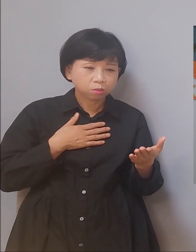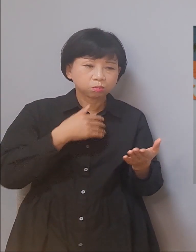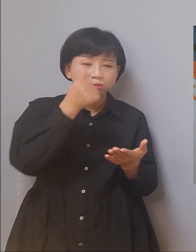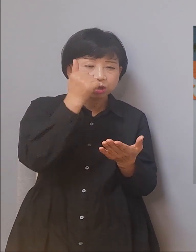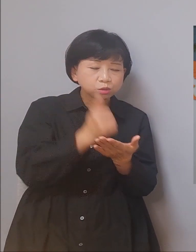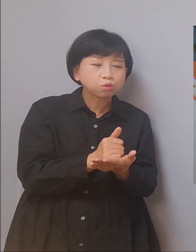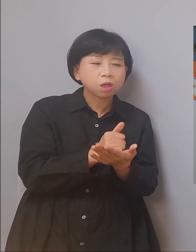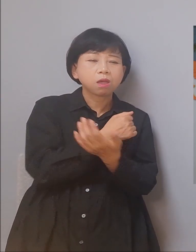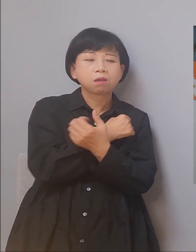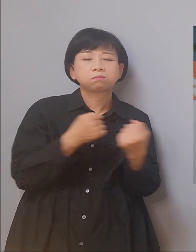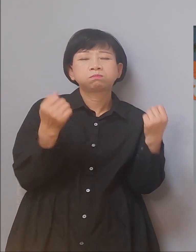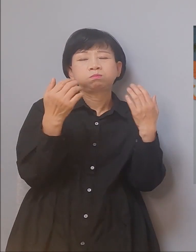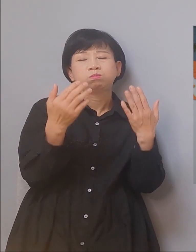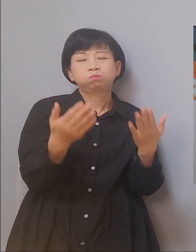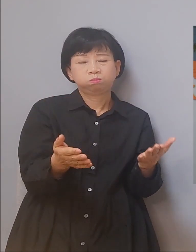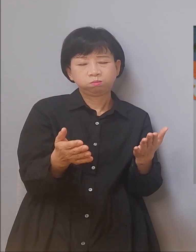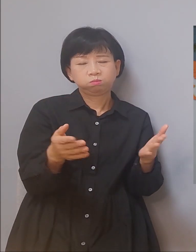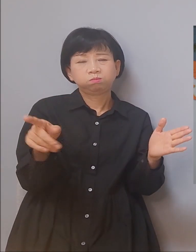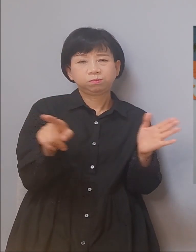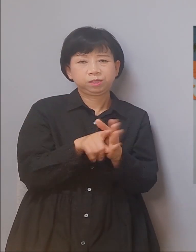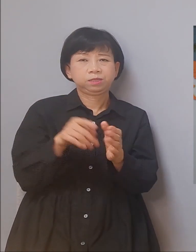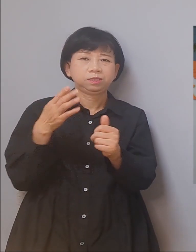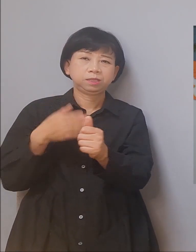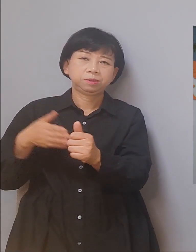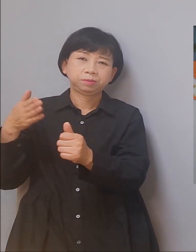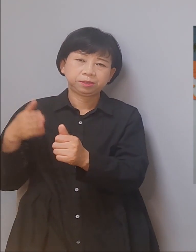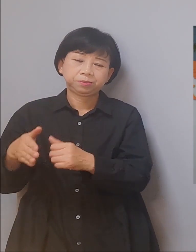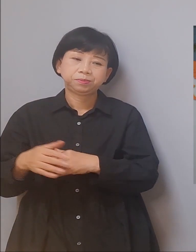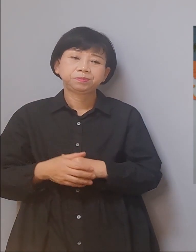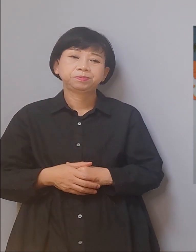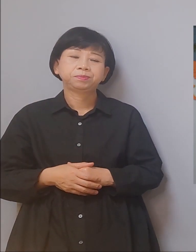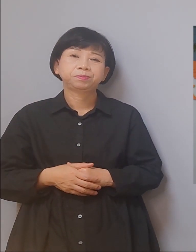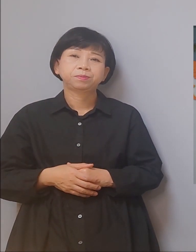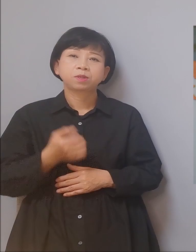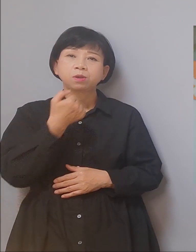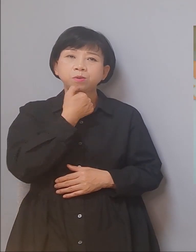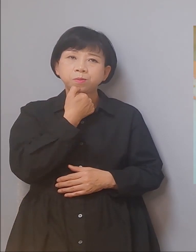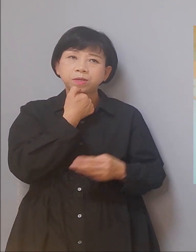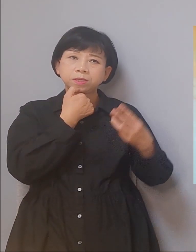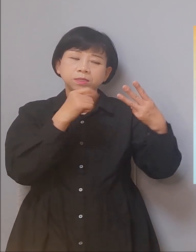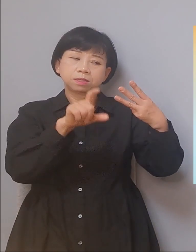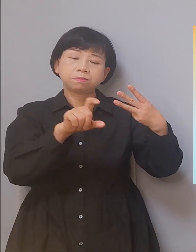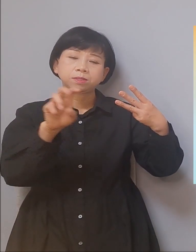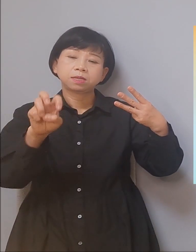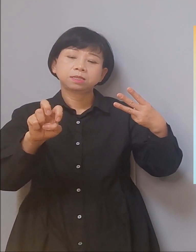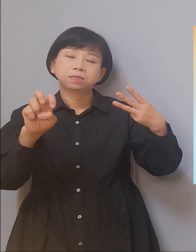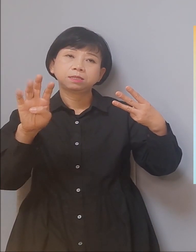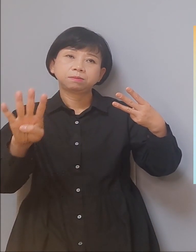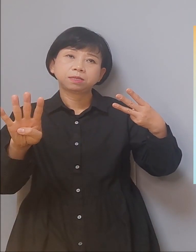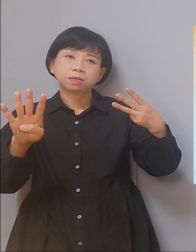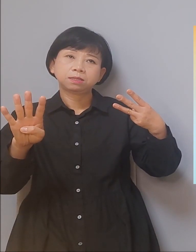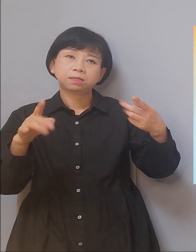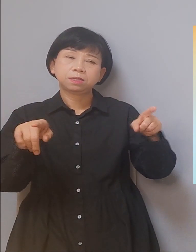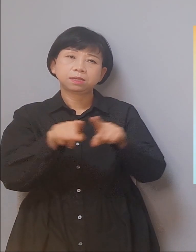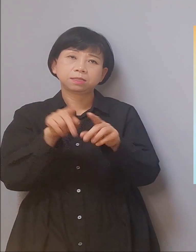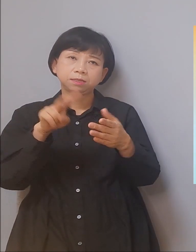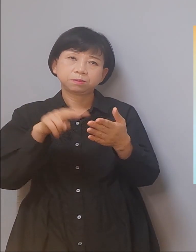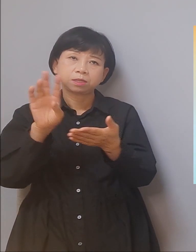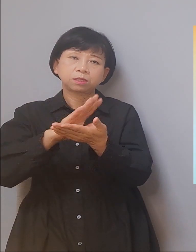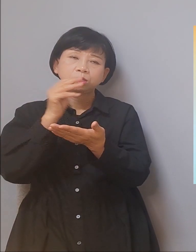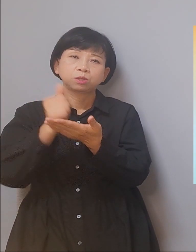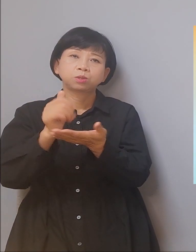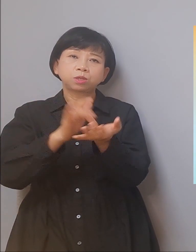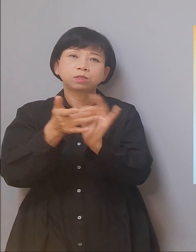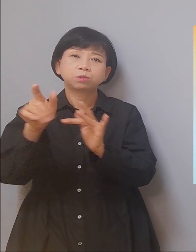죄를 사하여 주셨다는 것을 믿으시길 바랍니다. 로마서 3장 24절 말씀 우리 함께 읽어주시겠습니까?